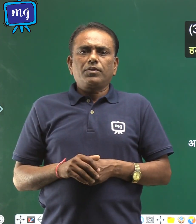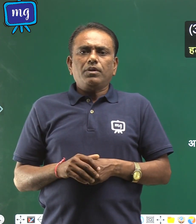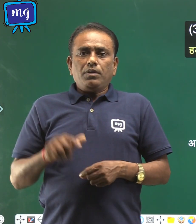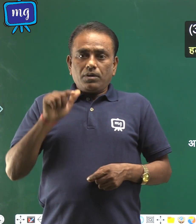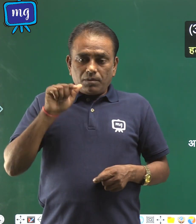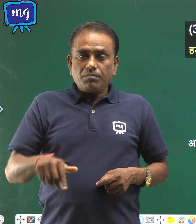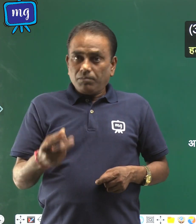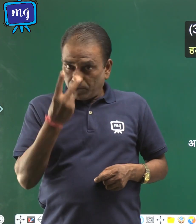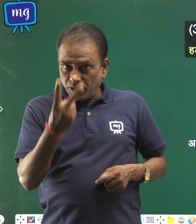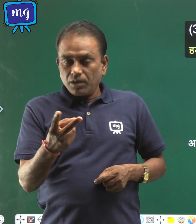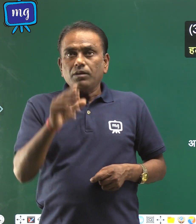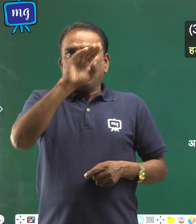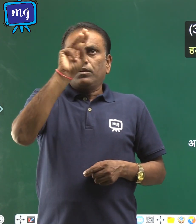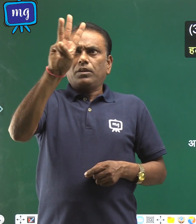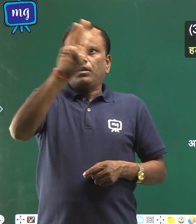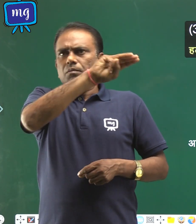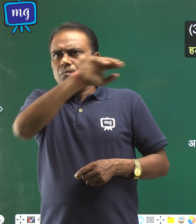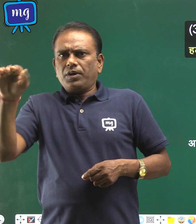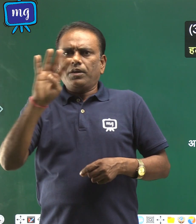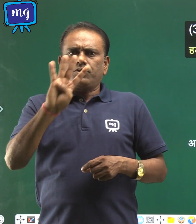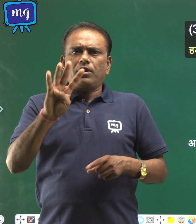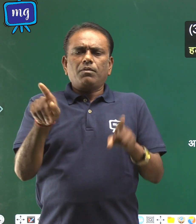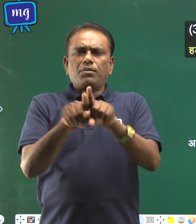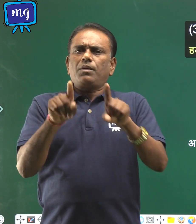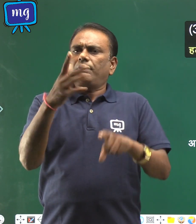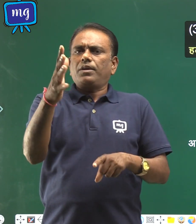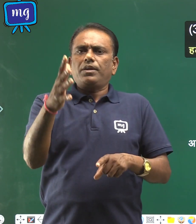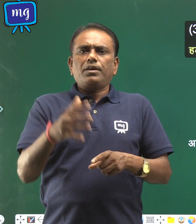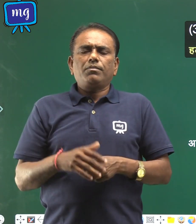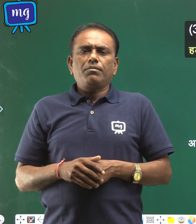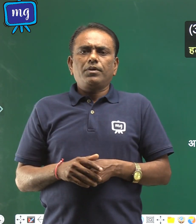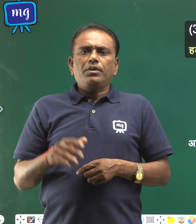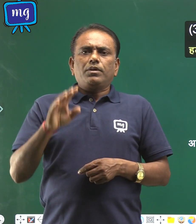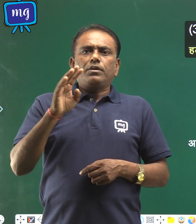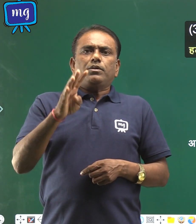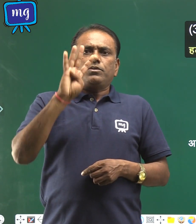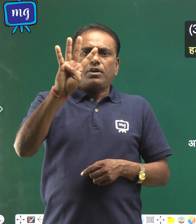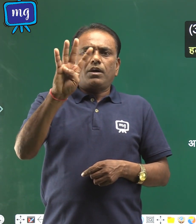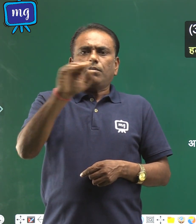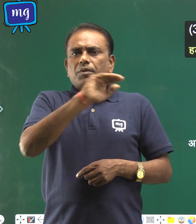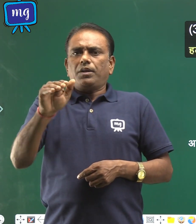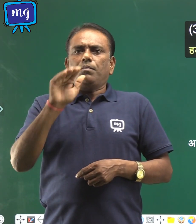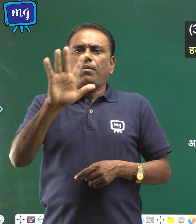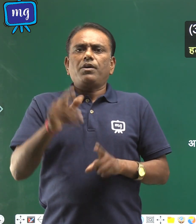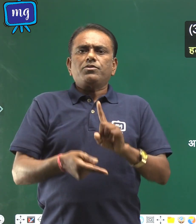हम देखेंगे 3/4 बराबर नहीं है 4/5 के।